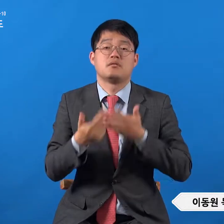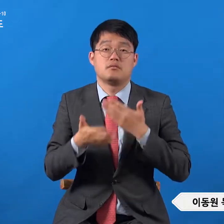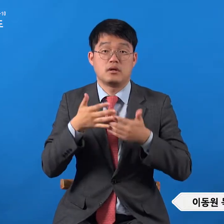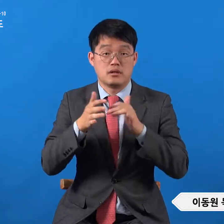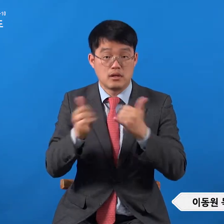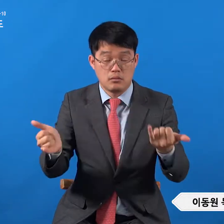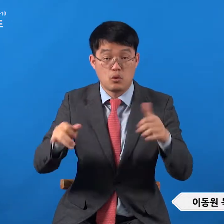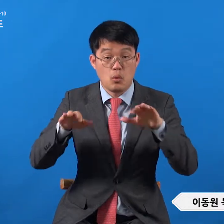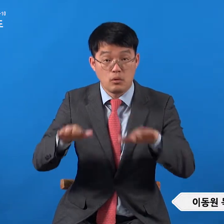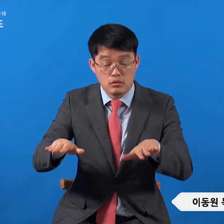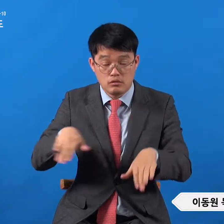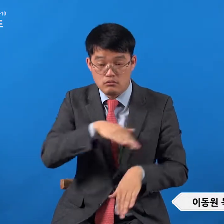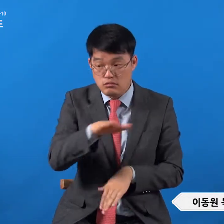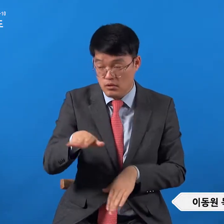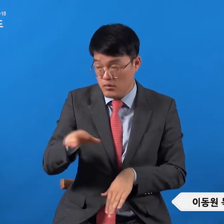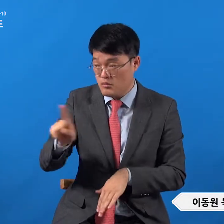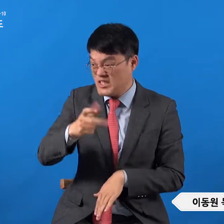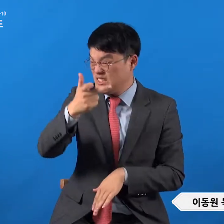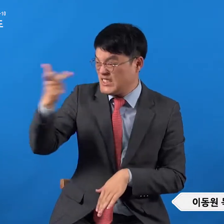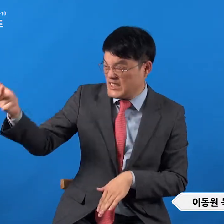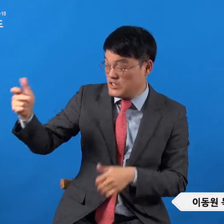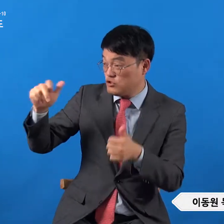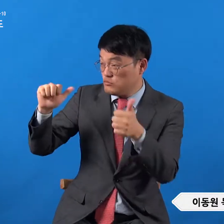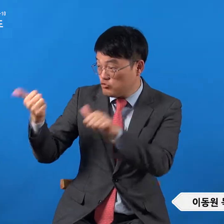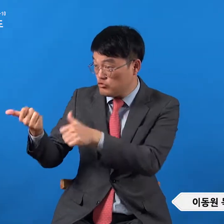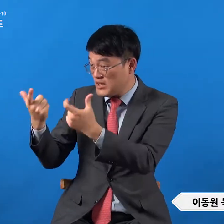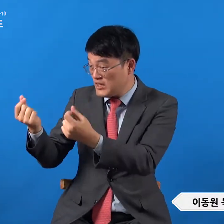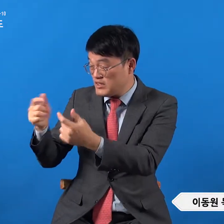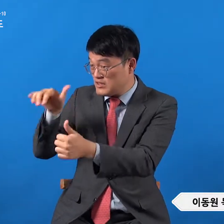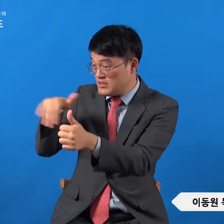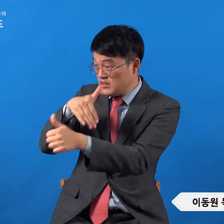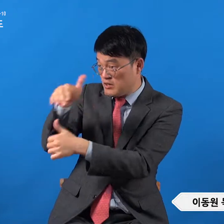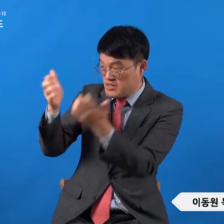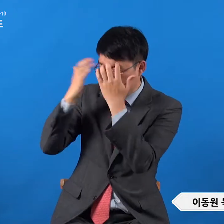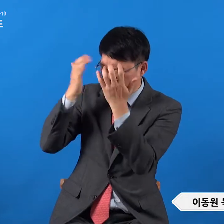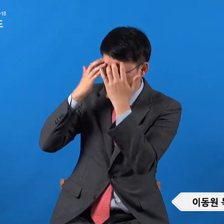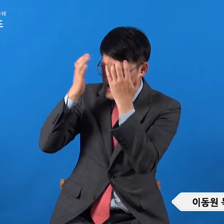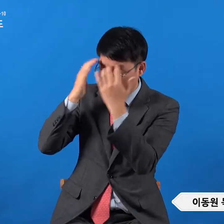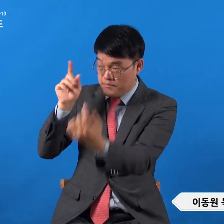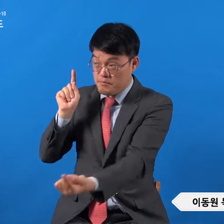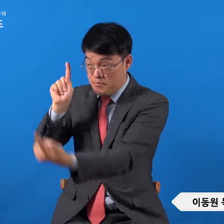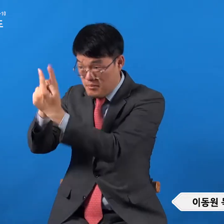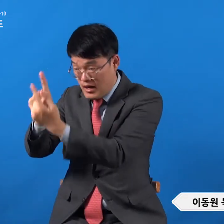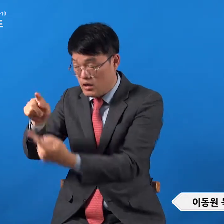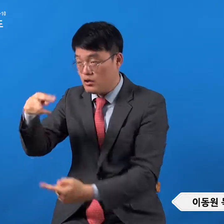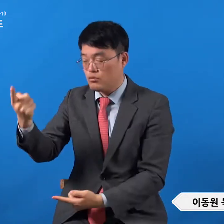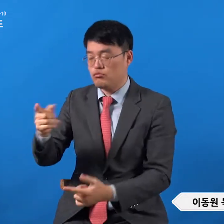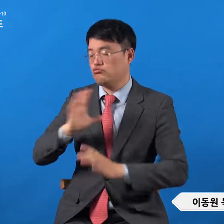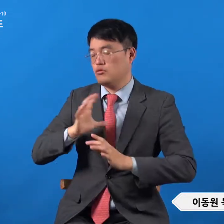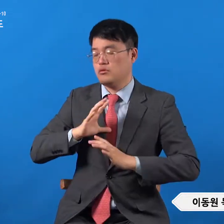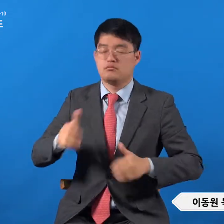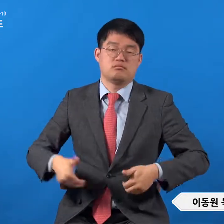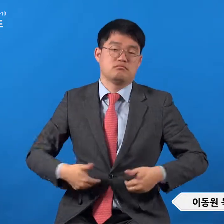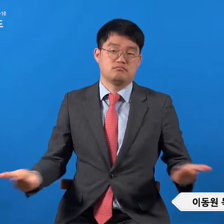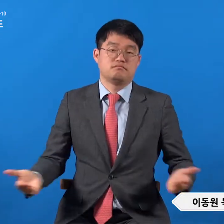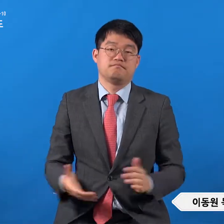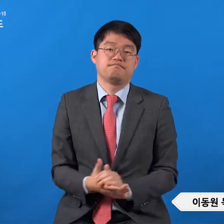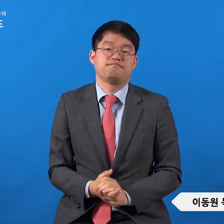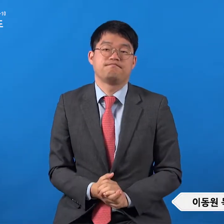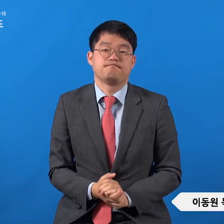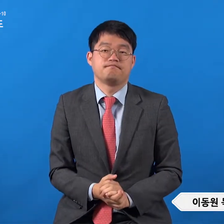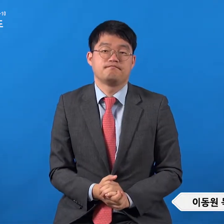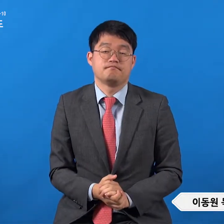그들은 오늘 우리 앞에 아무리 큰 사망이, 큰 환난이 버티고 있어도 두려워할 필요가